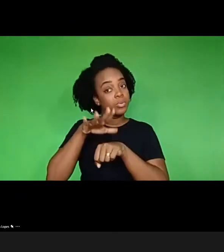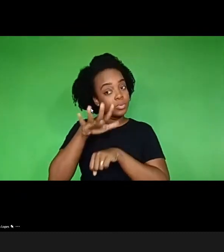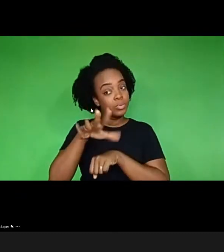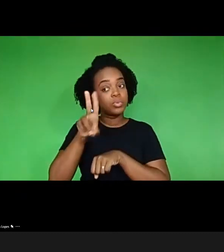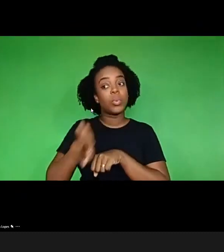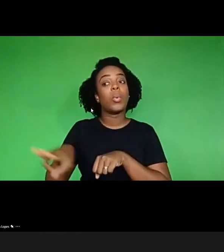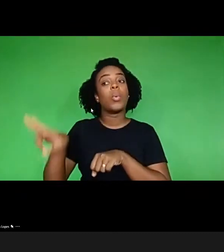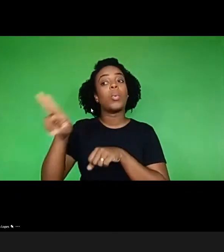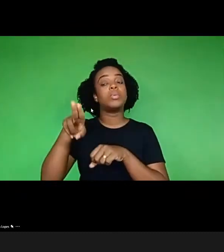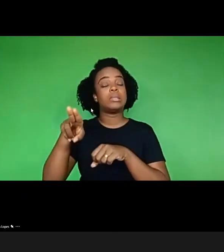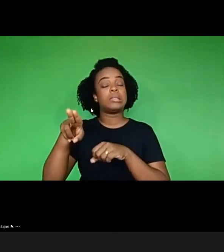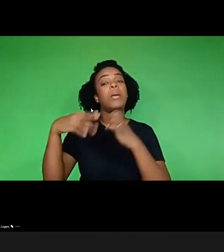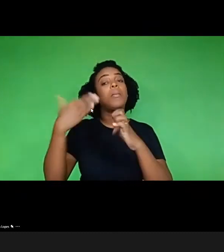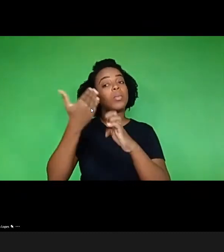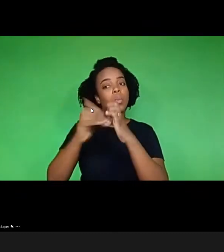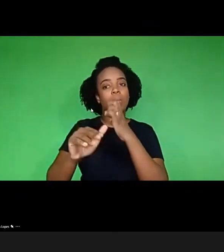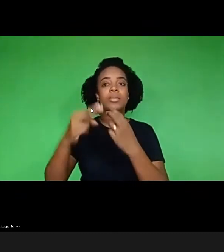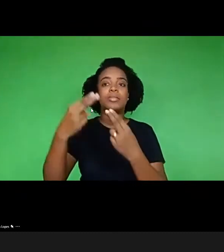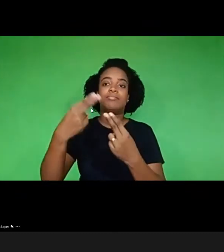institucional, certo?